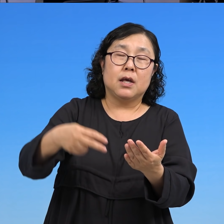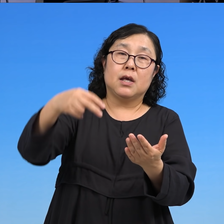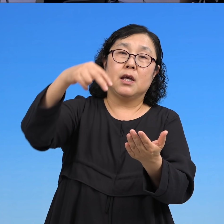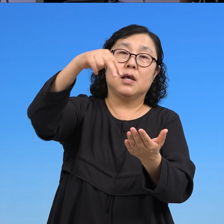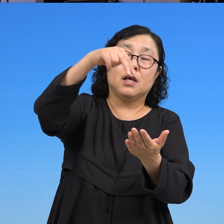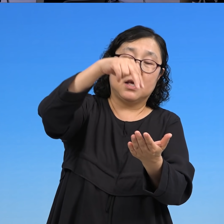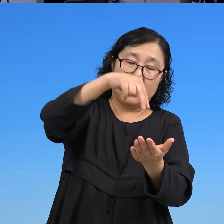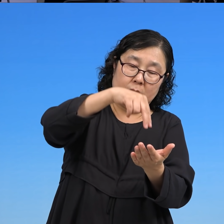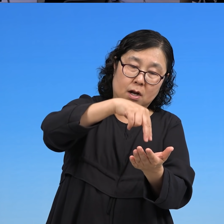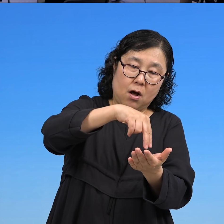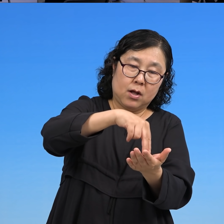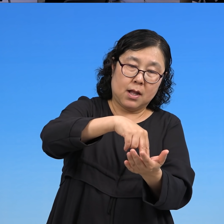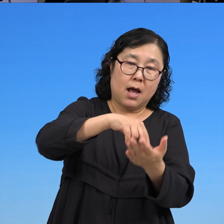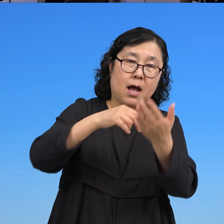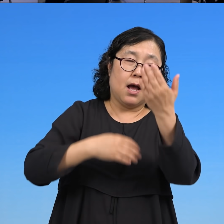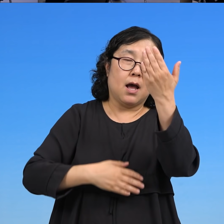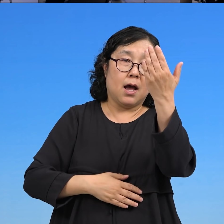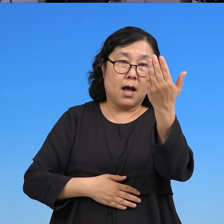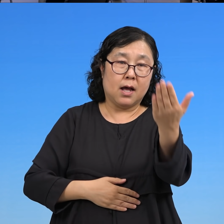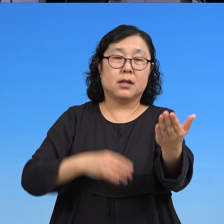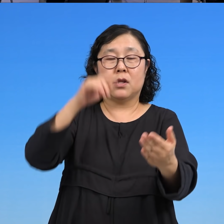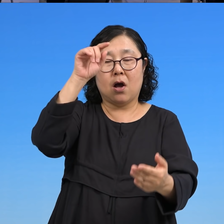일어나 너 걸어라